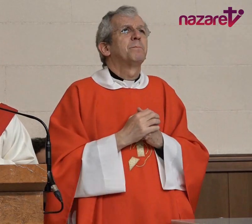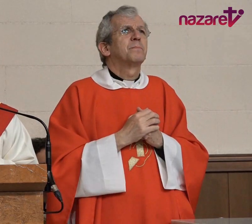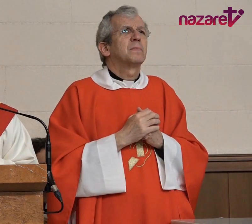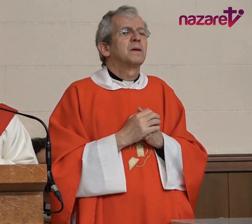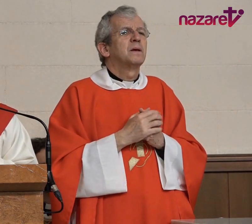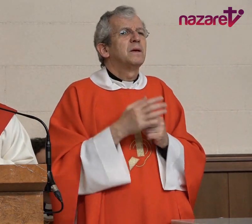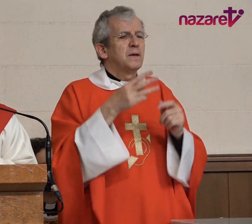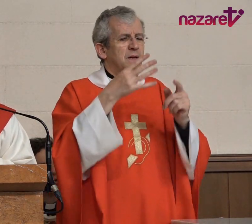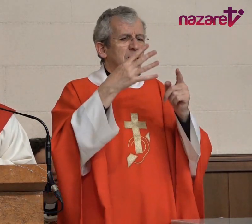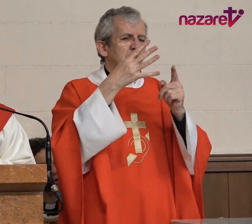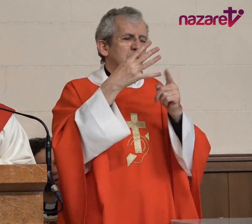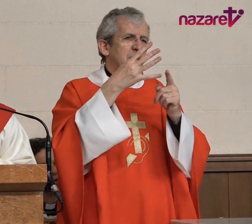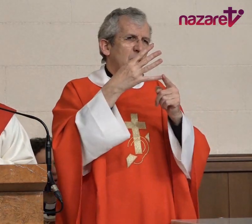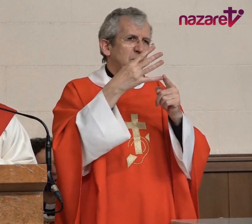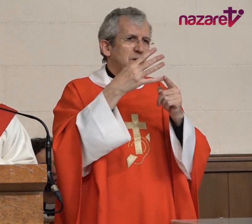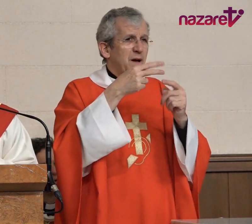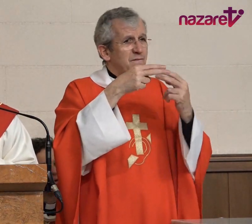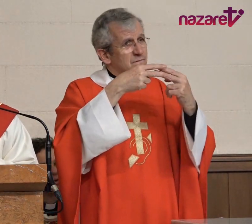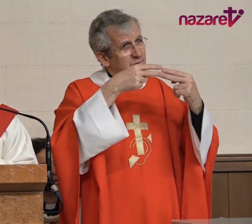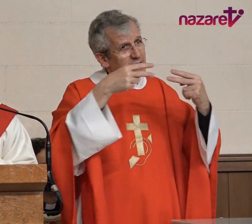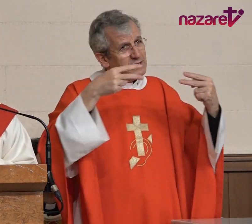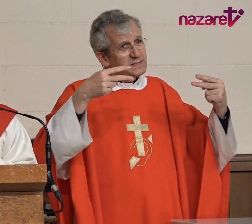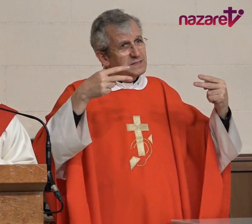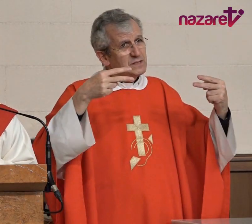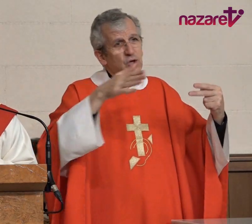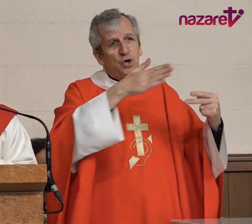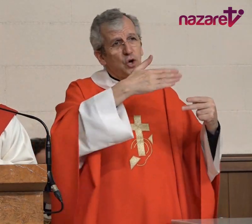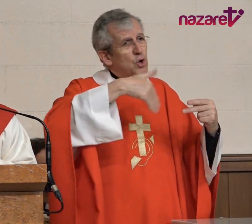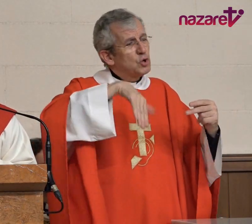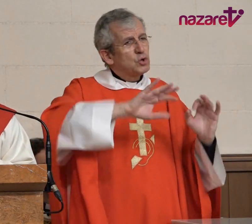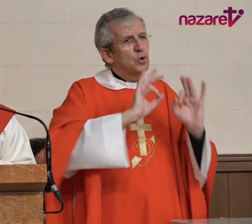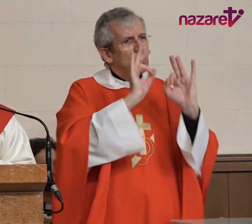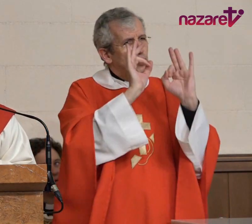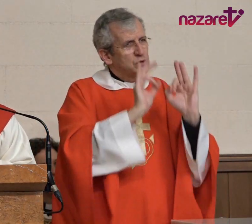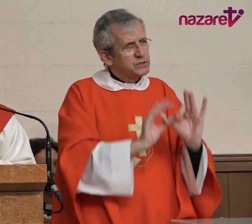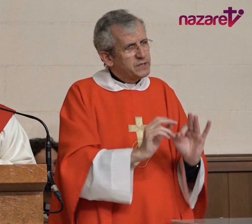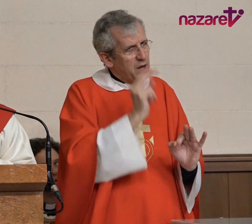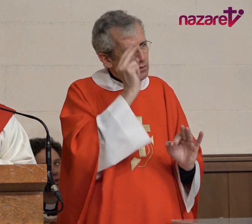Y la última frase que quisiera comentar es: todo está cumplido.